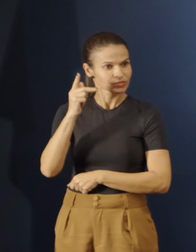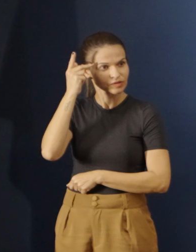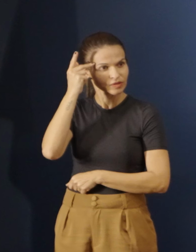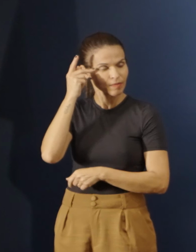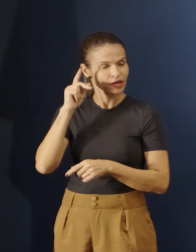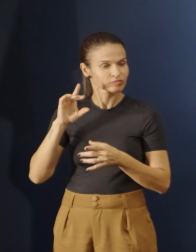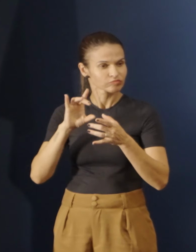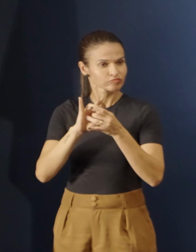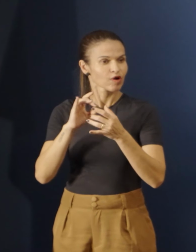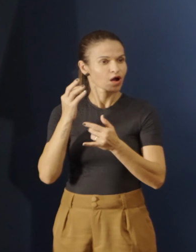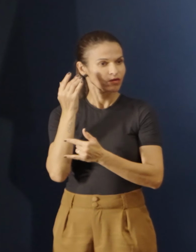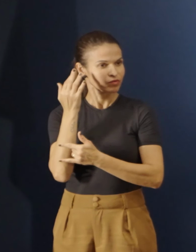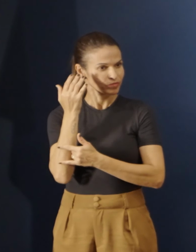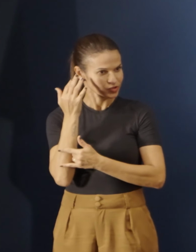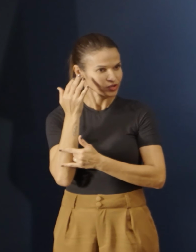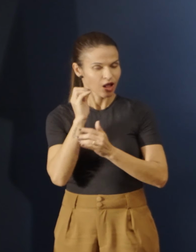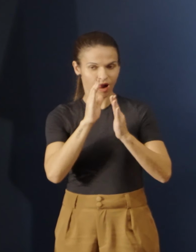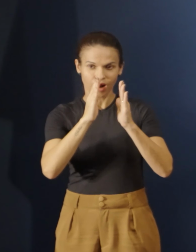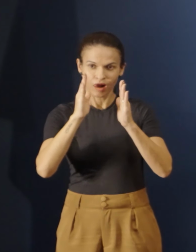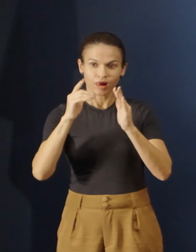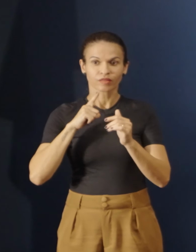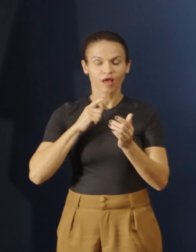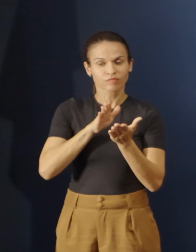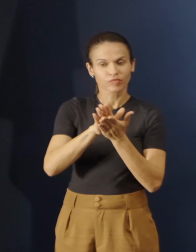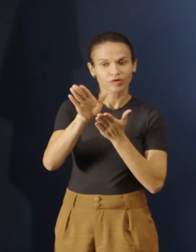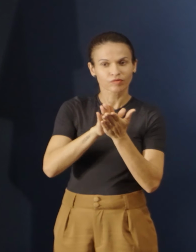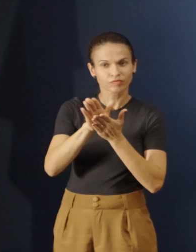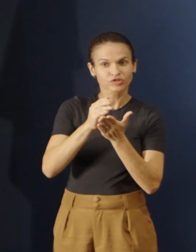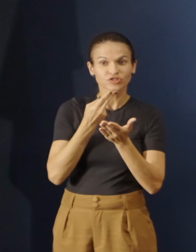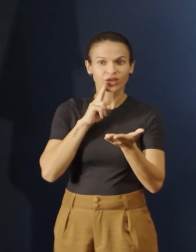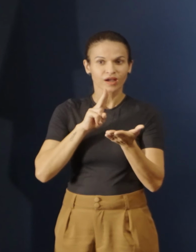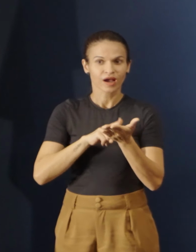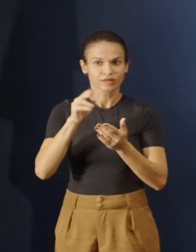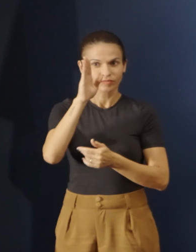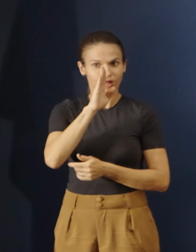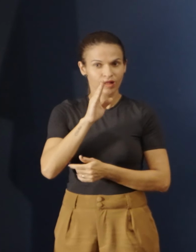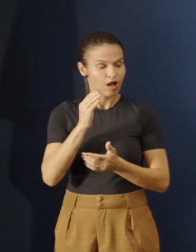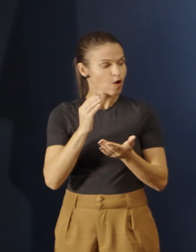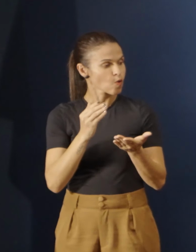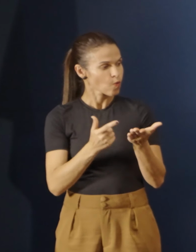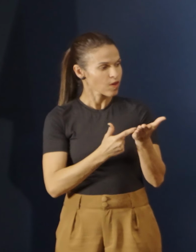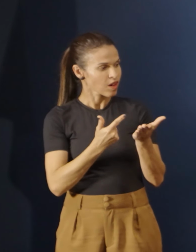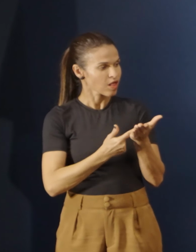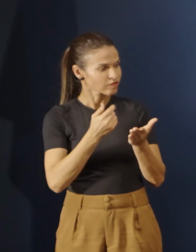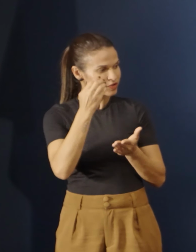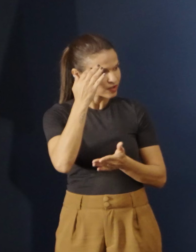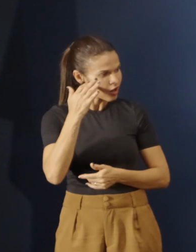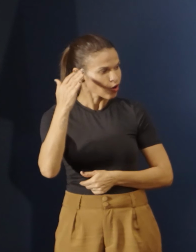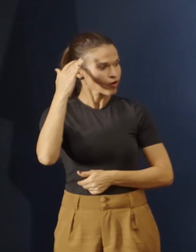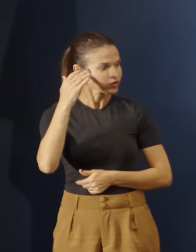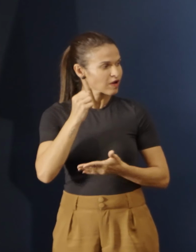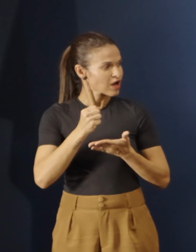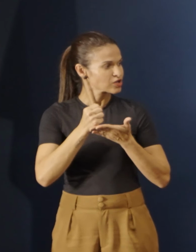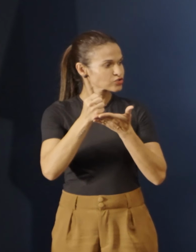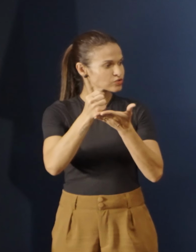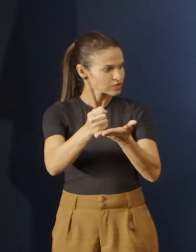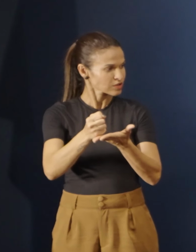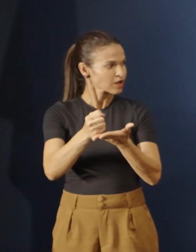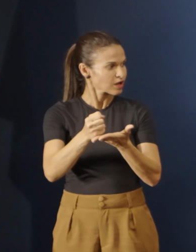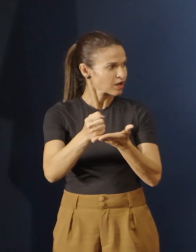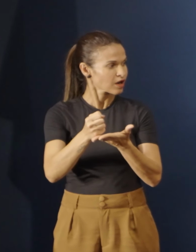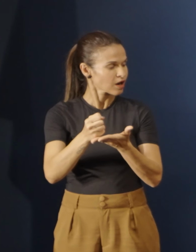UFMG através do acervo que a gente tem de publicação de teoria epistolar no Brasil. Esse livro é um livro teórico que eu acho que vai ajudar muito a fechar,